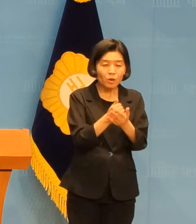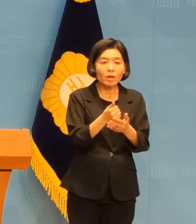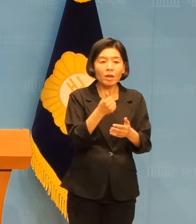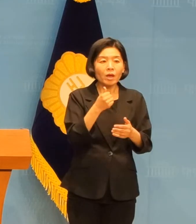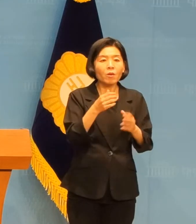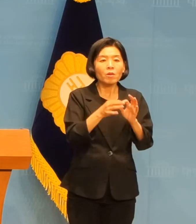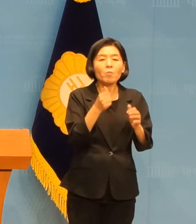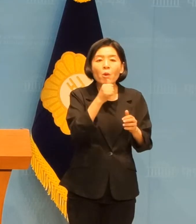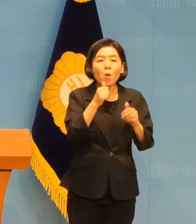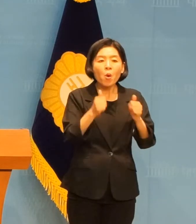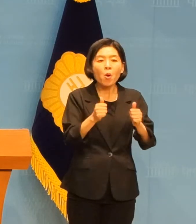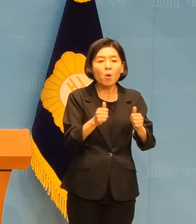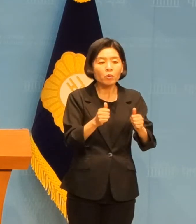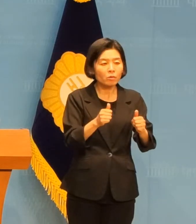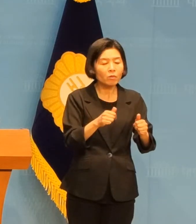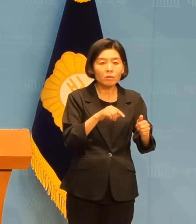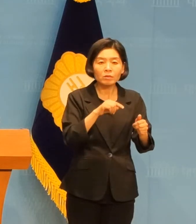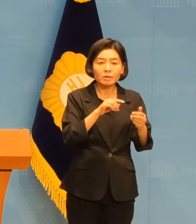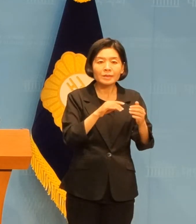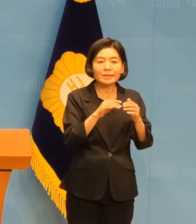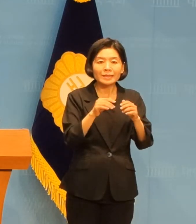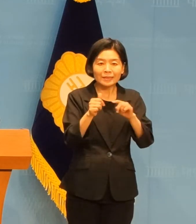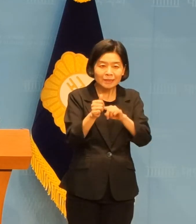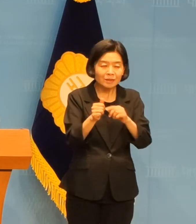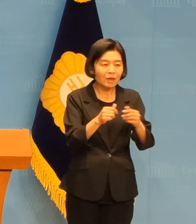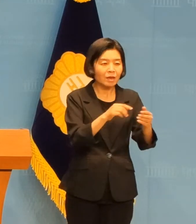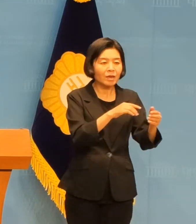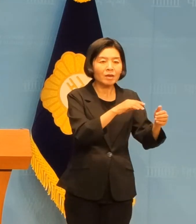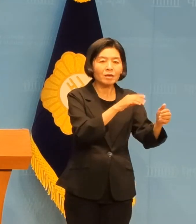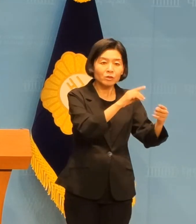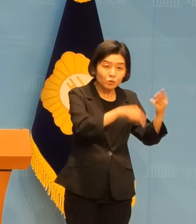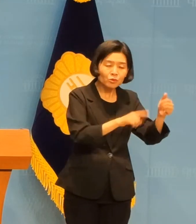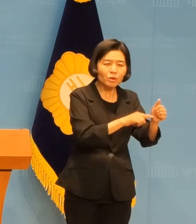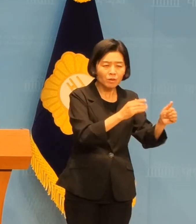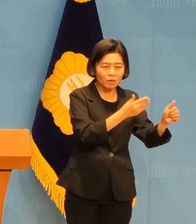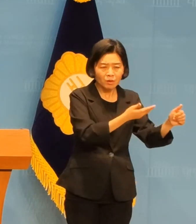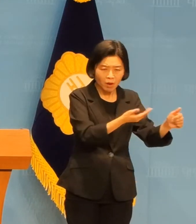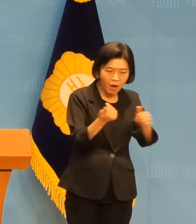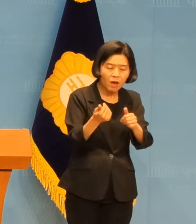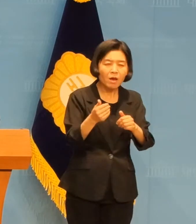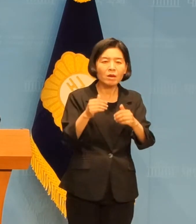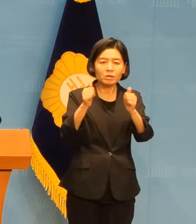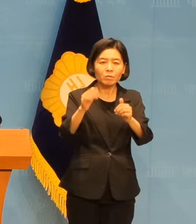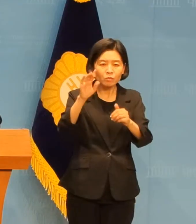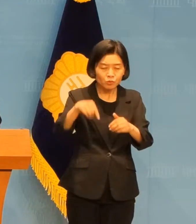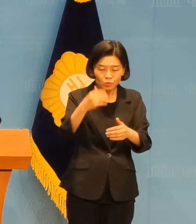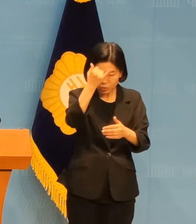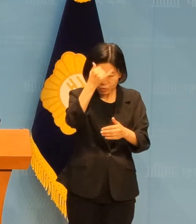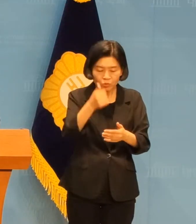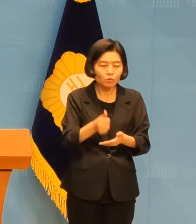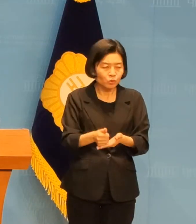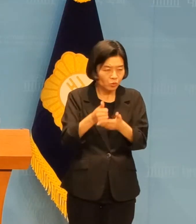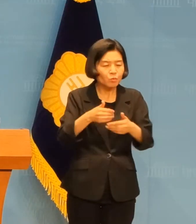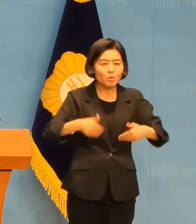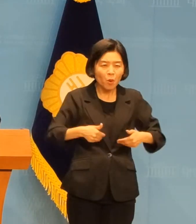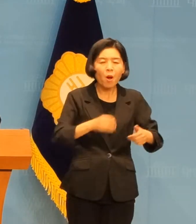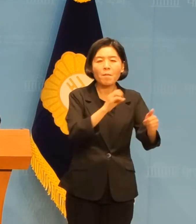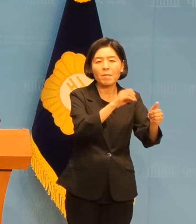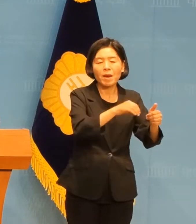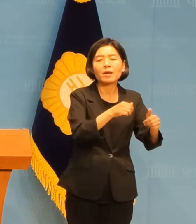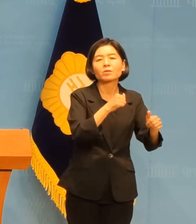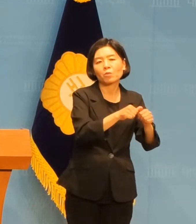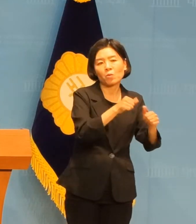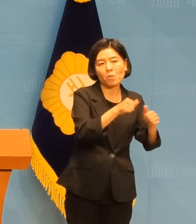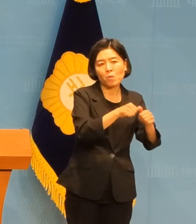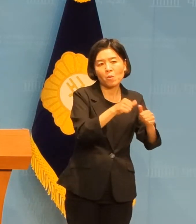출석을 권고하고 사법부에 대한 존중을 표하라고 변호하셔야, 그렇게 상담하셔야 마땅합니다.